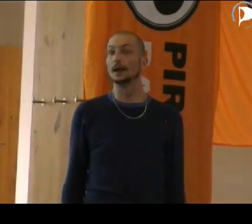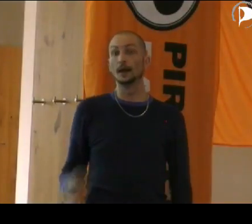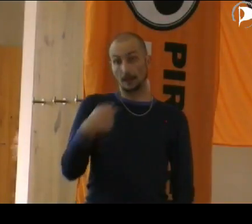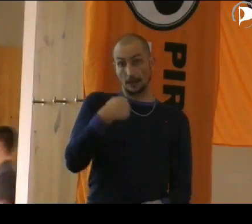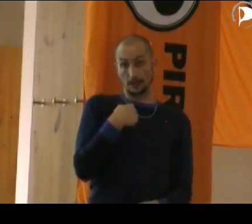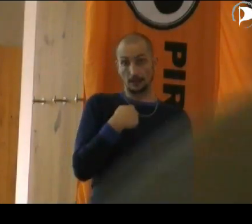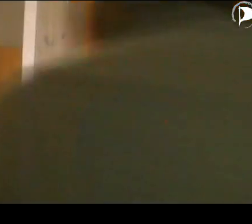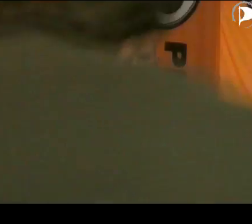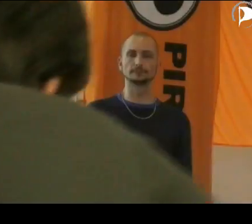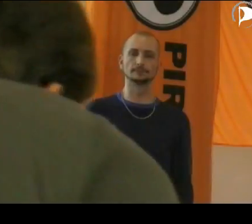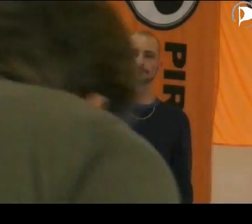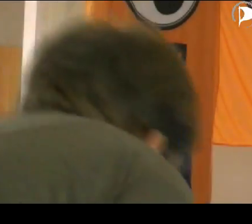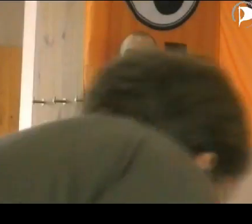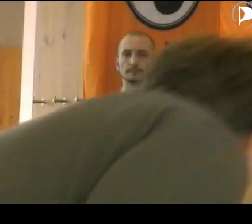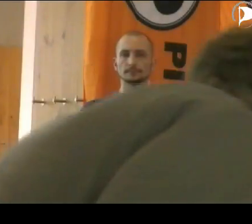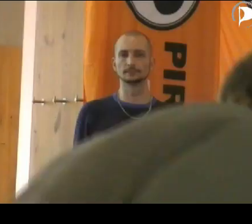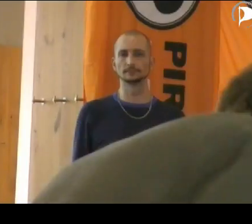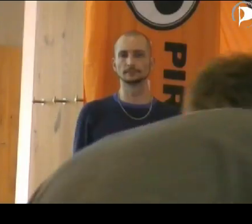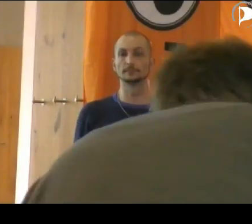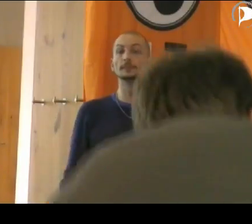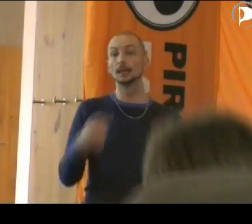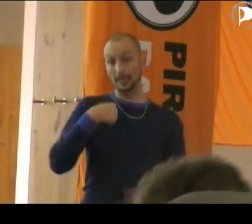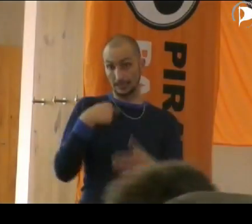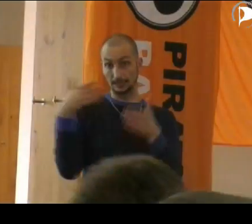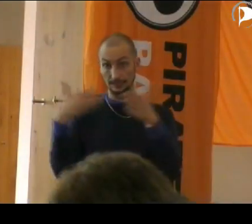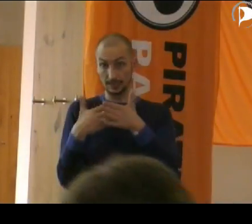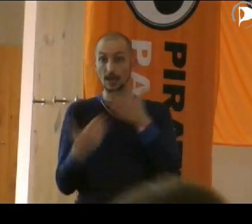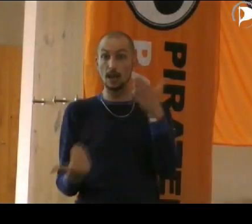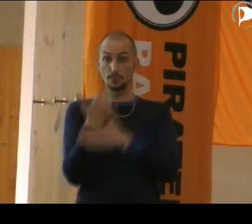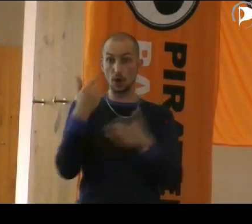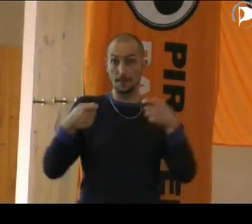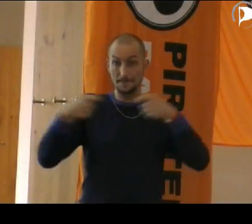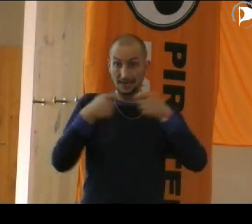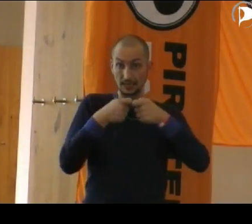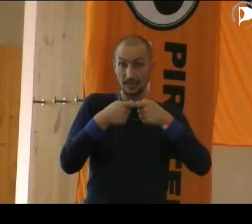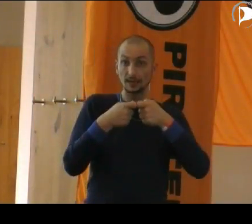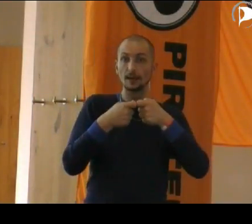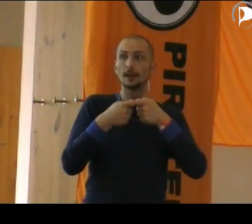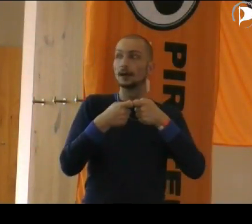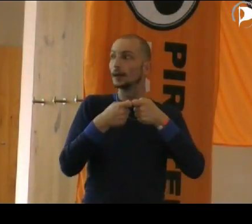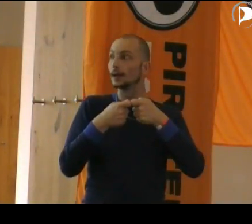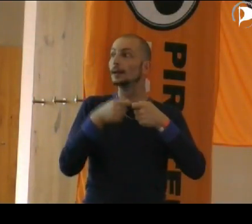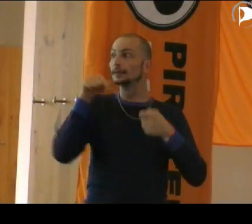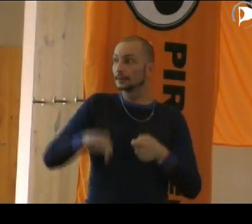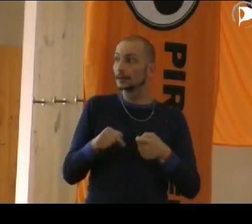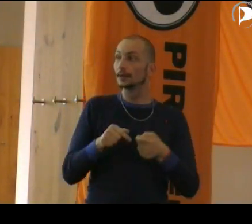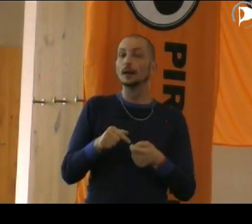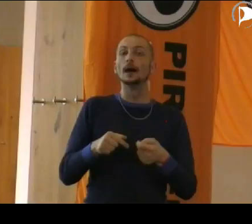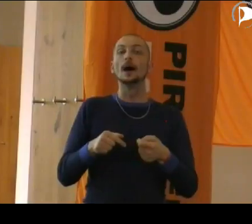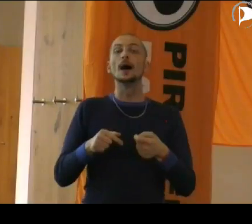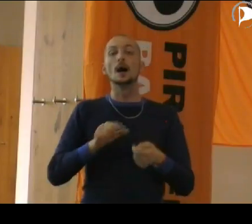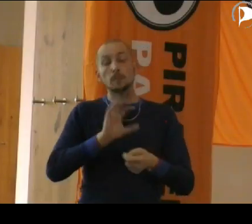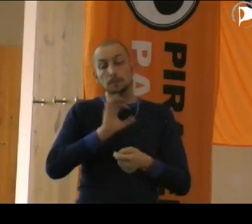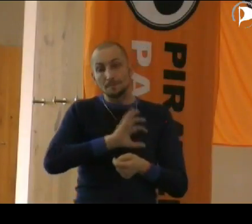außerdem selbst zum ziel dass unsere neuen mitglieder flächendeckend etwas besser und effizienter eingegliedert werden